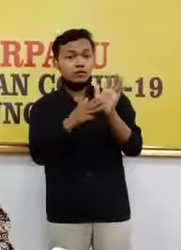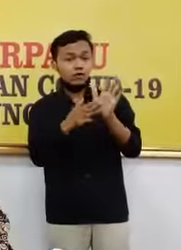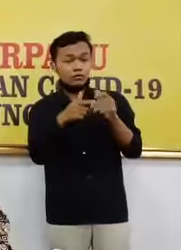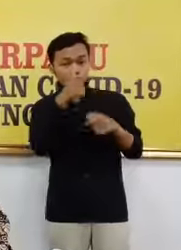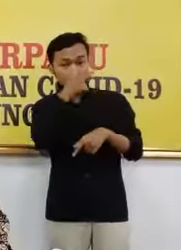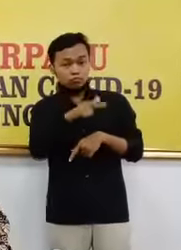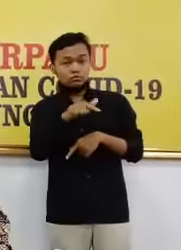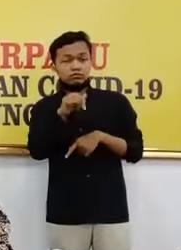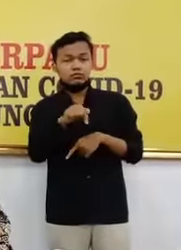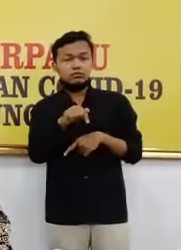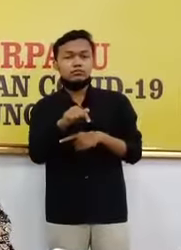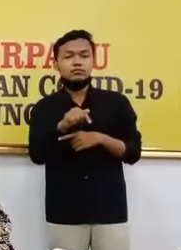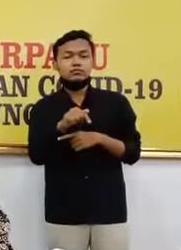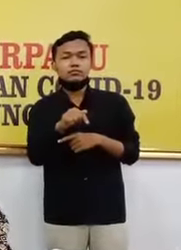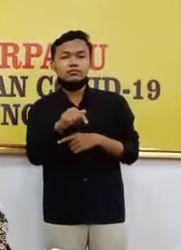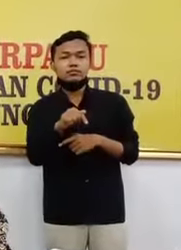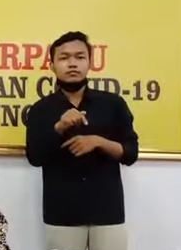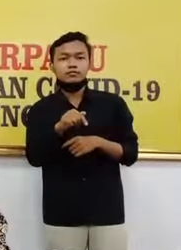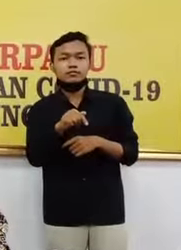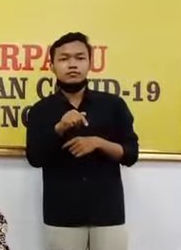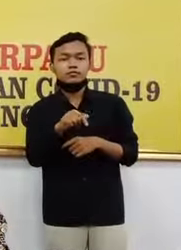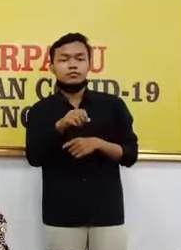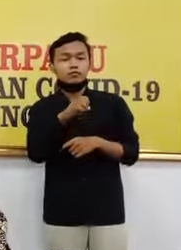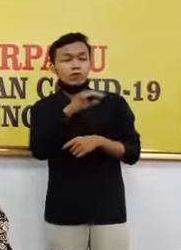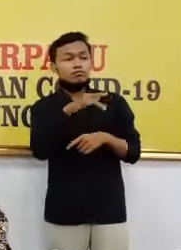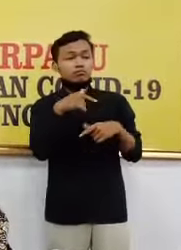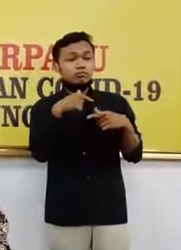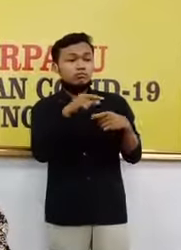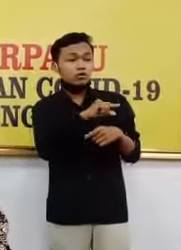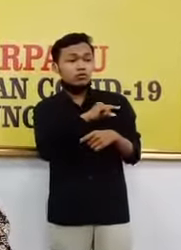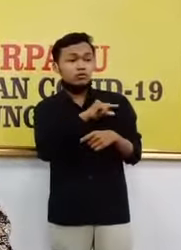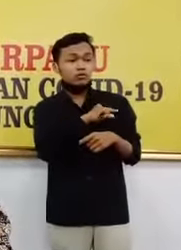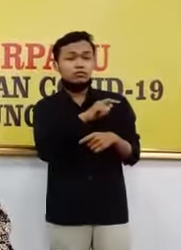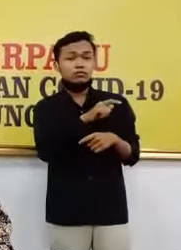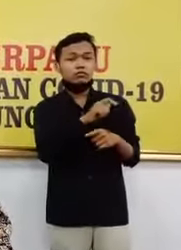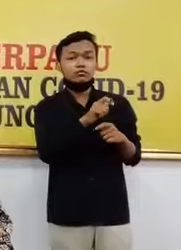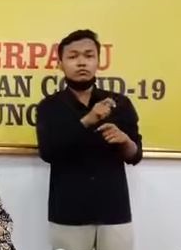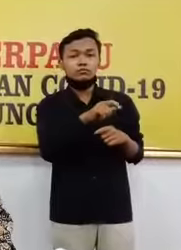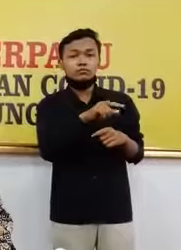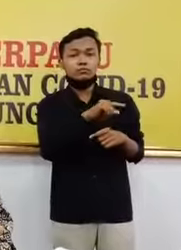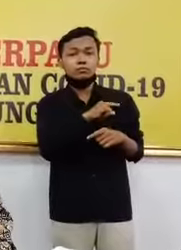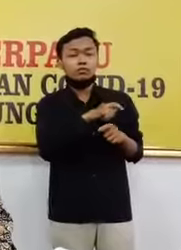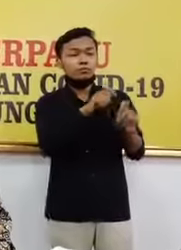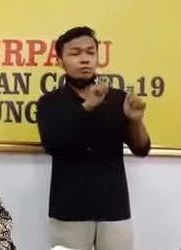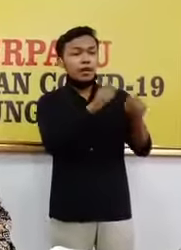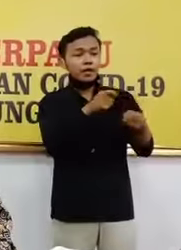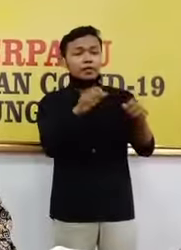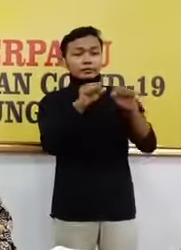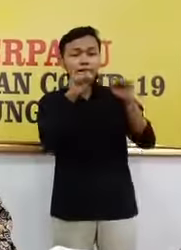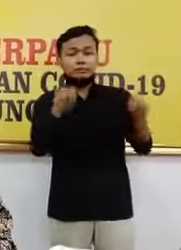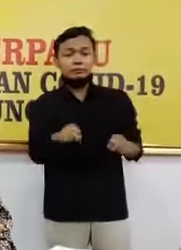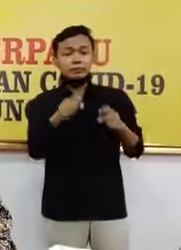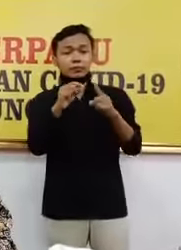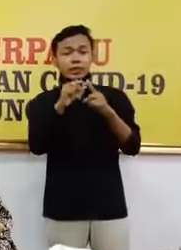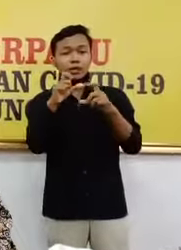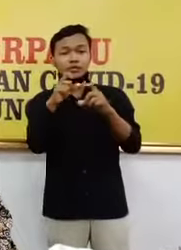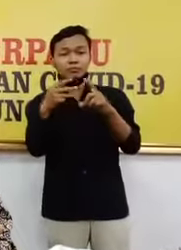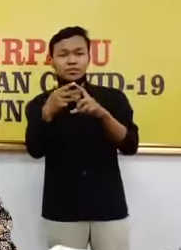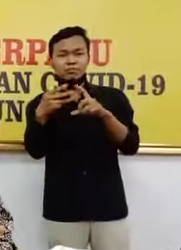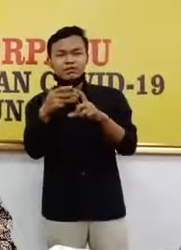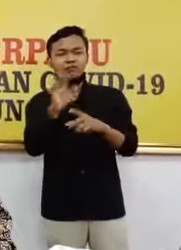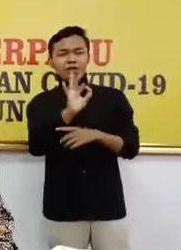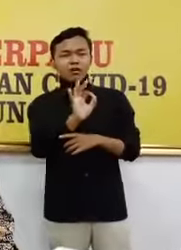sepertinya kita tidak merekomendasikan kepada Bapak Gubernur untuk mengambil langkah PSBB kepada Kementerian Kesehatan